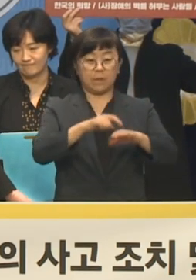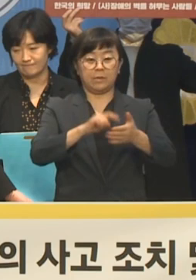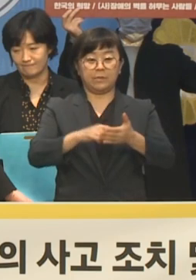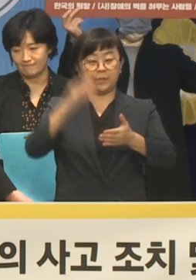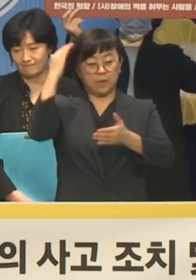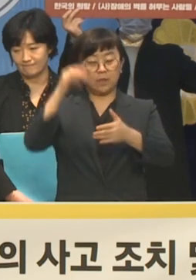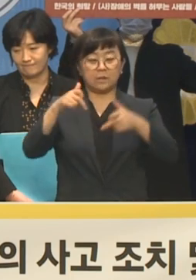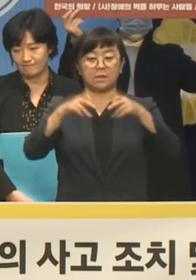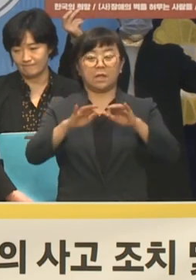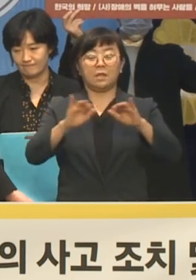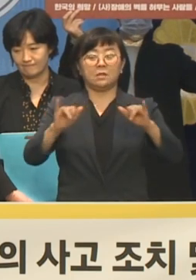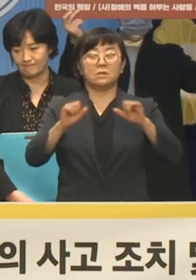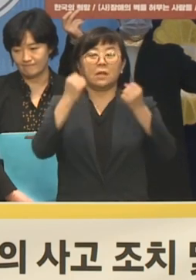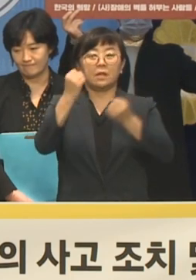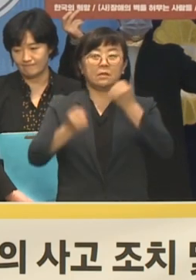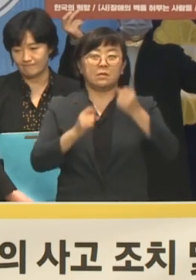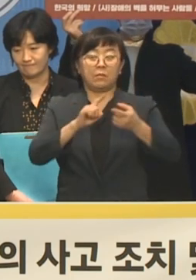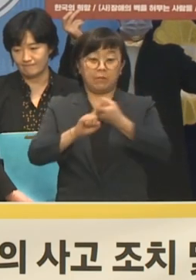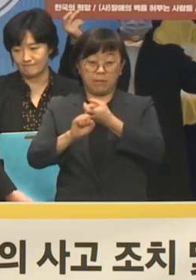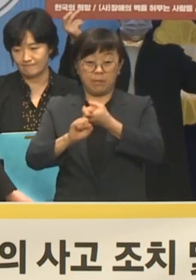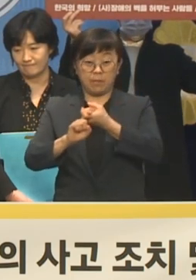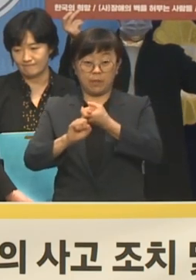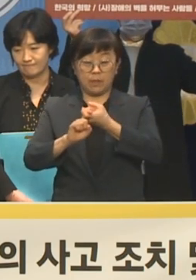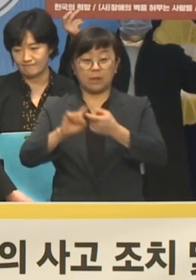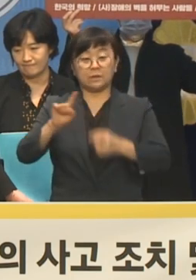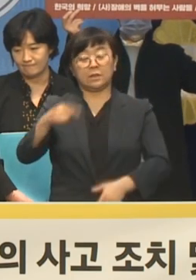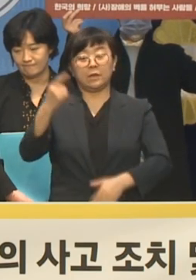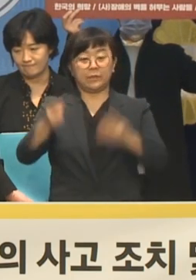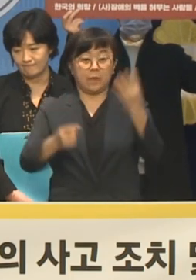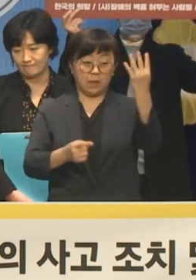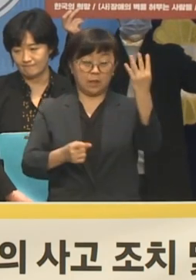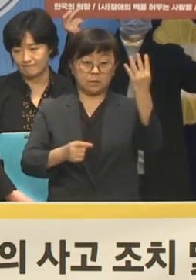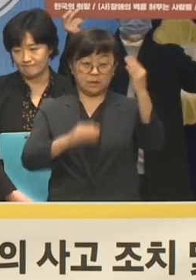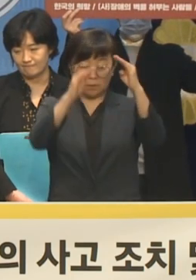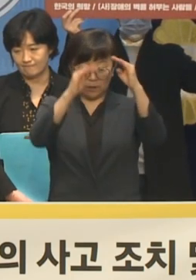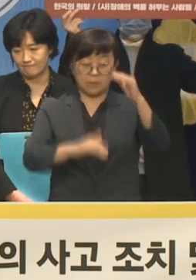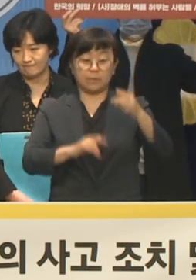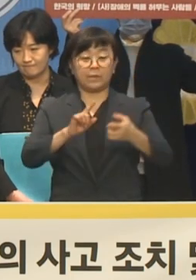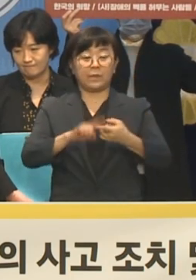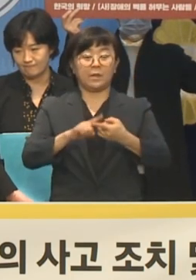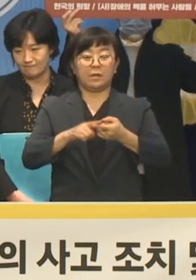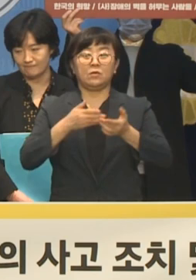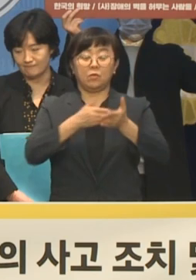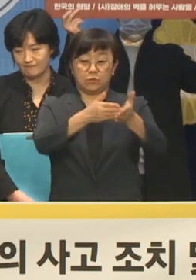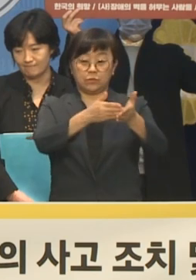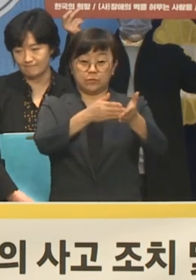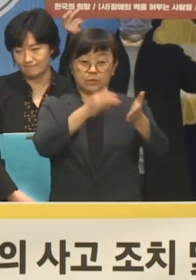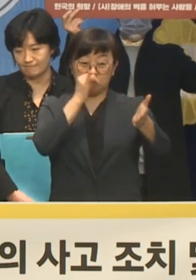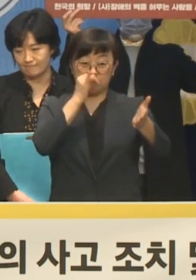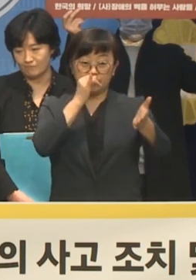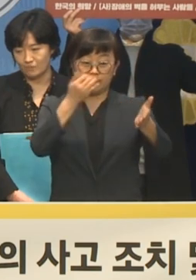대한장애인 사이클 연맹에 다음 4가지 사항에 요구를 했지만